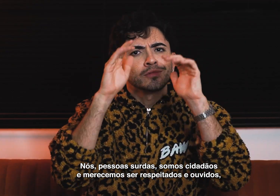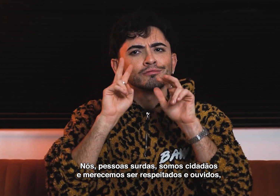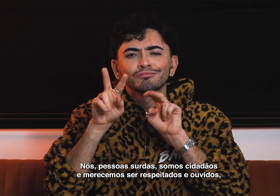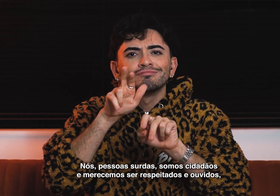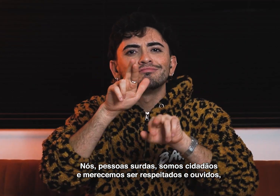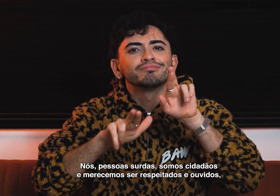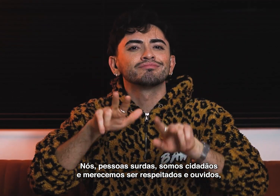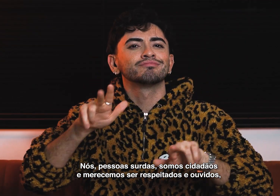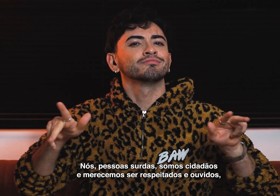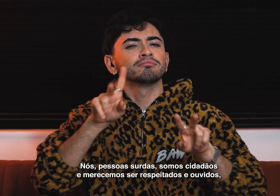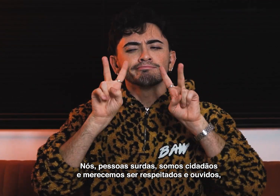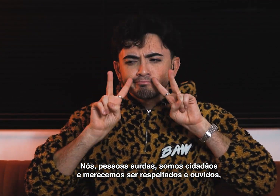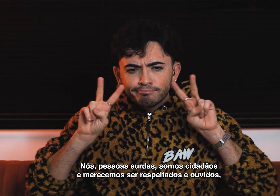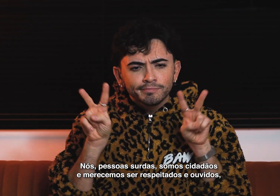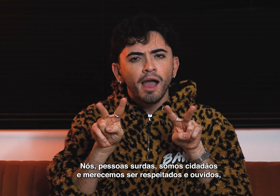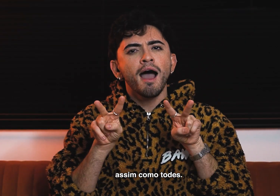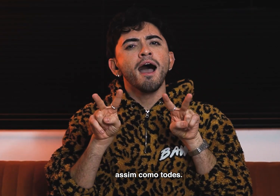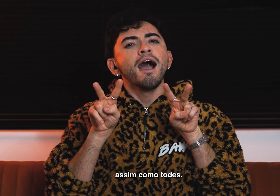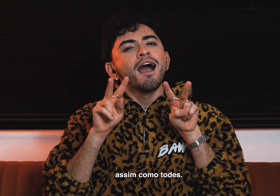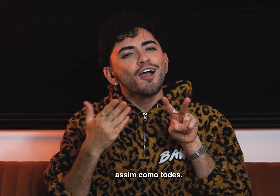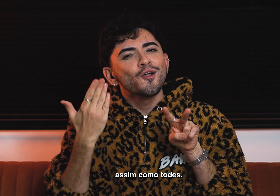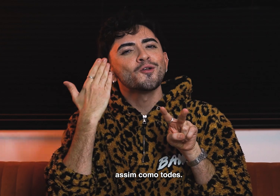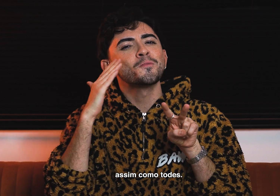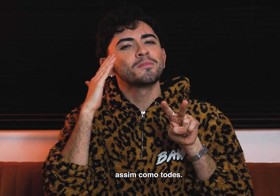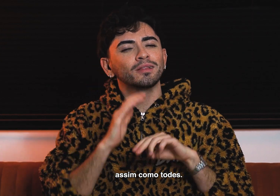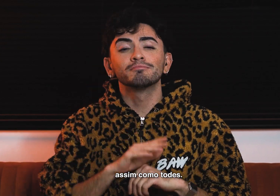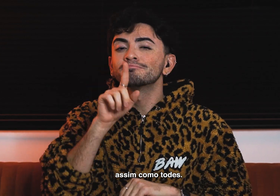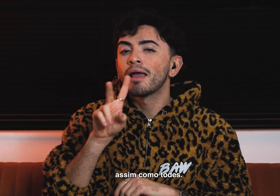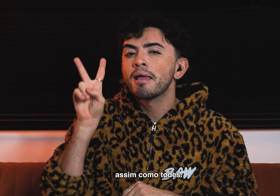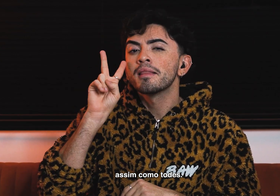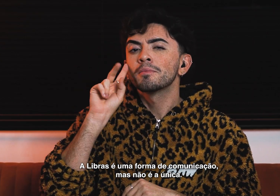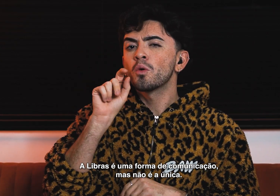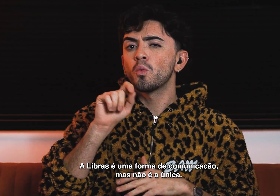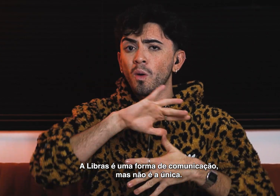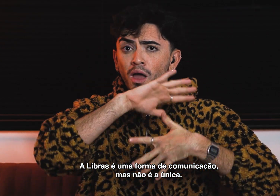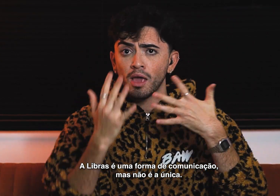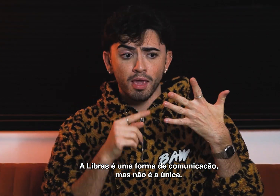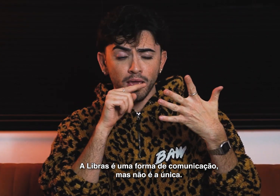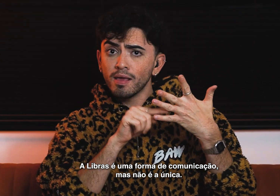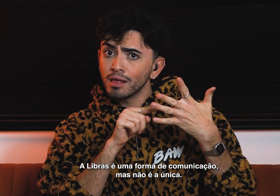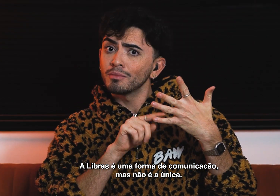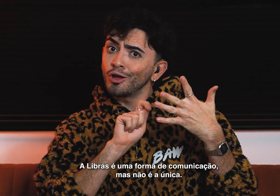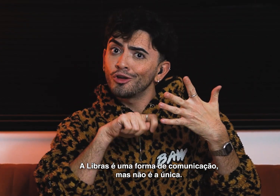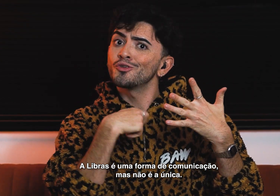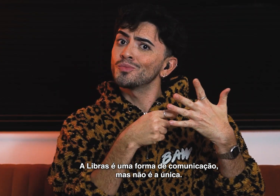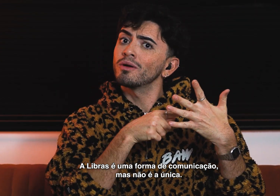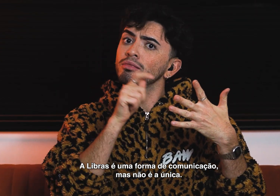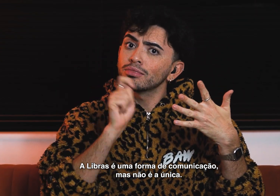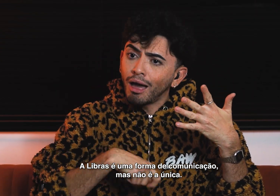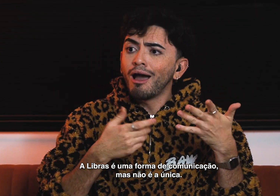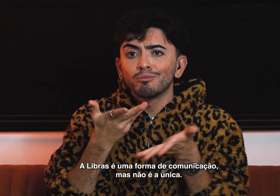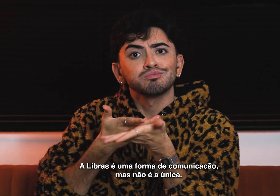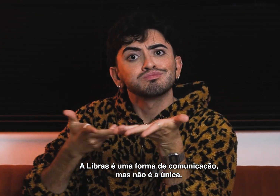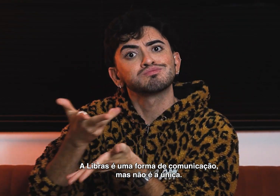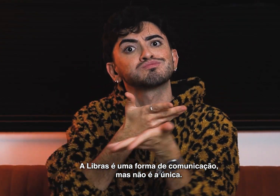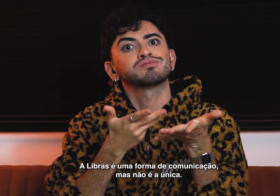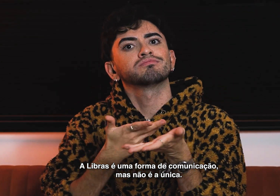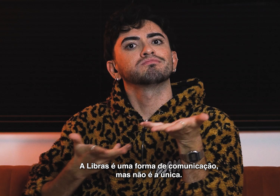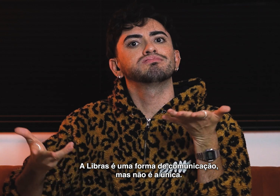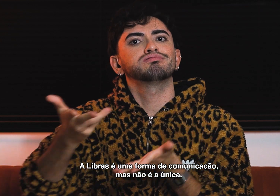respeitados e ouvidos, assim como todos. A Libras é uma forma de comunicação, mas não é a